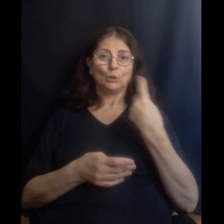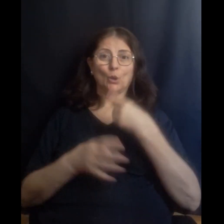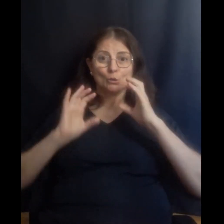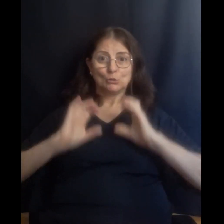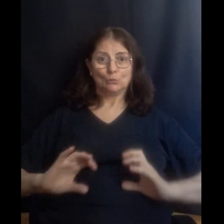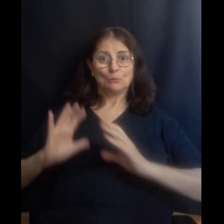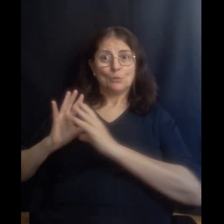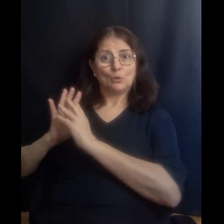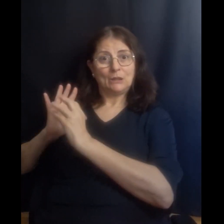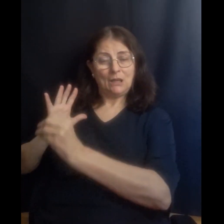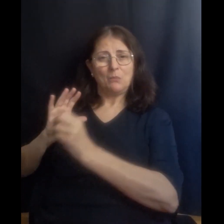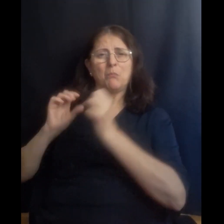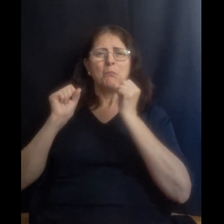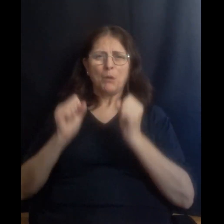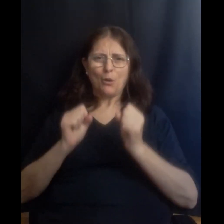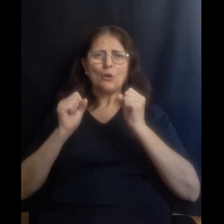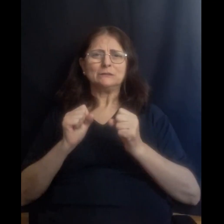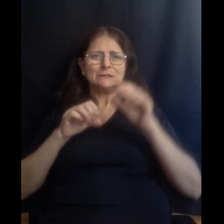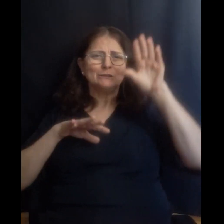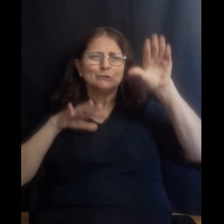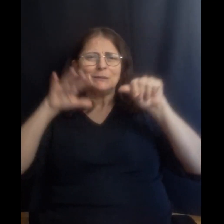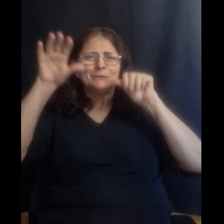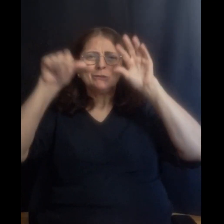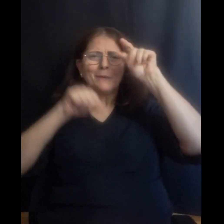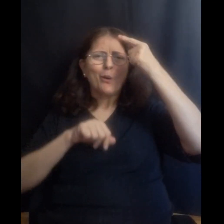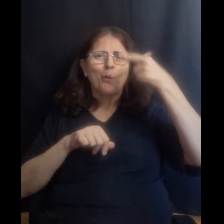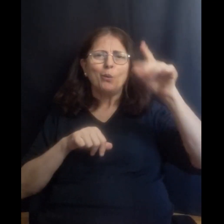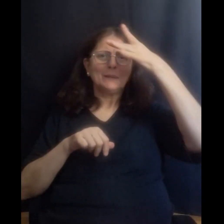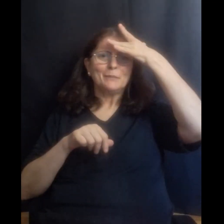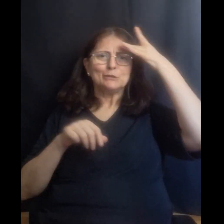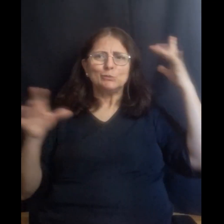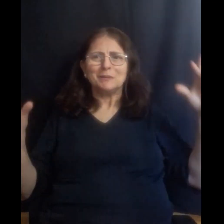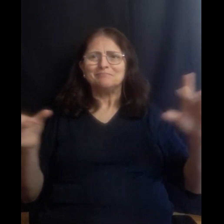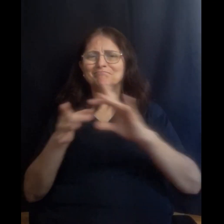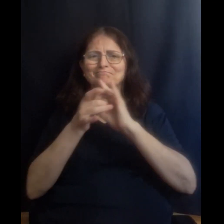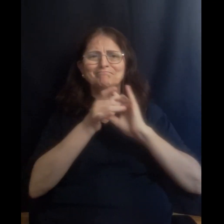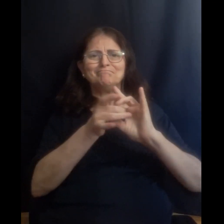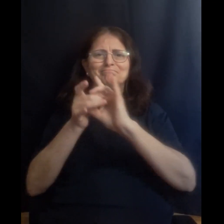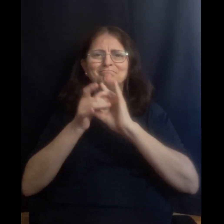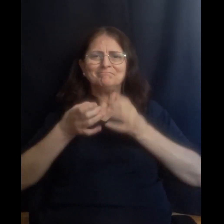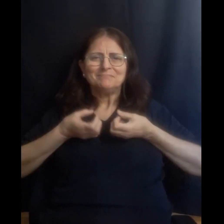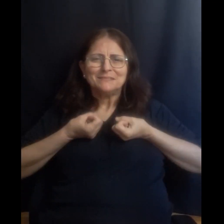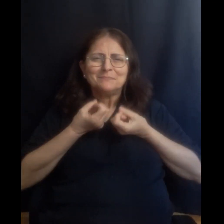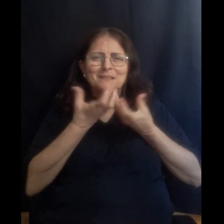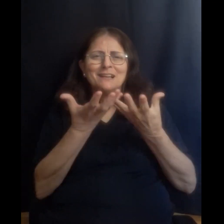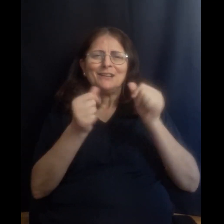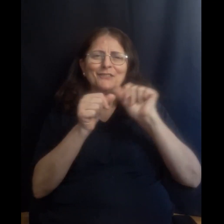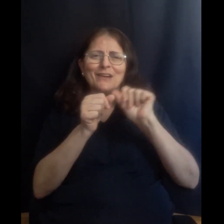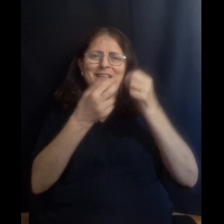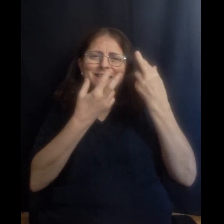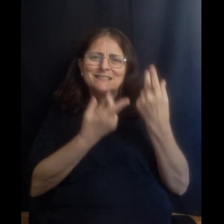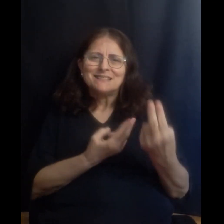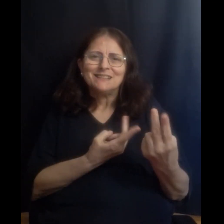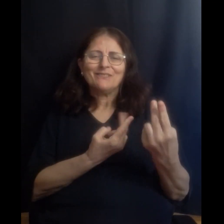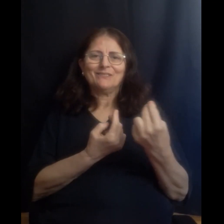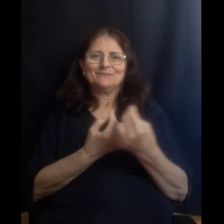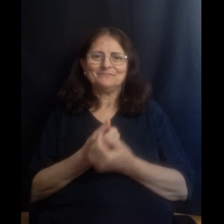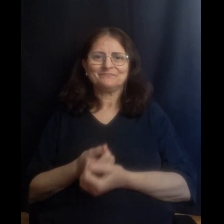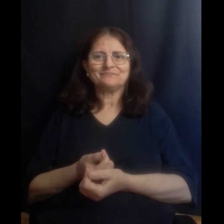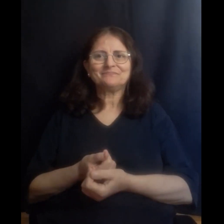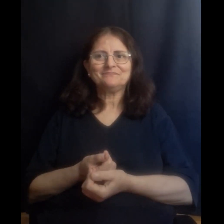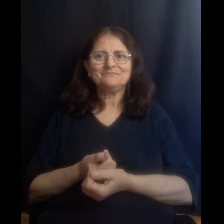nossos exemplos possam criar uma corrente do bem, inspirando outras pessoas a fazerem o mesmo.